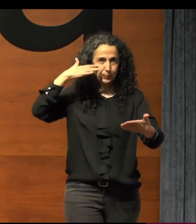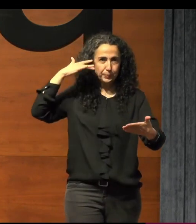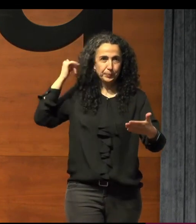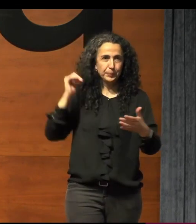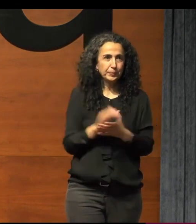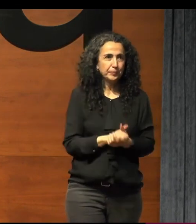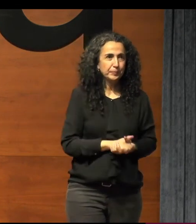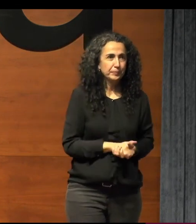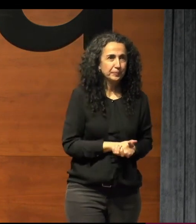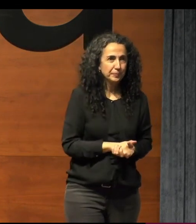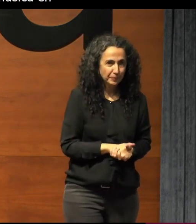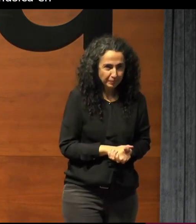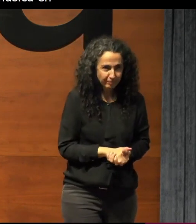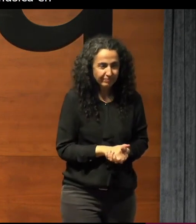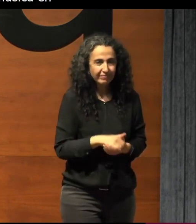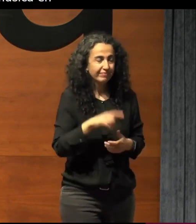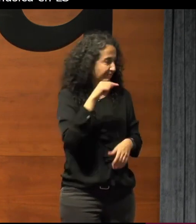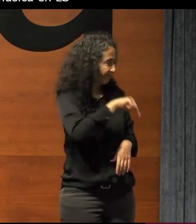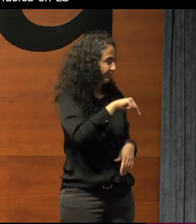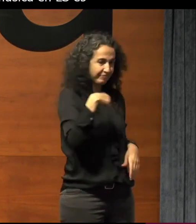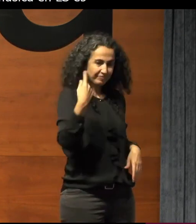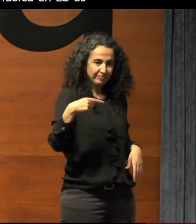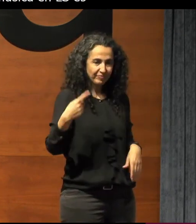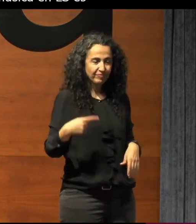signos es poesía para mis ojos.